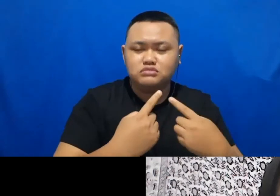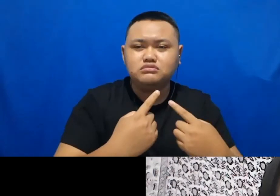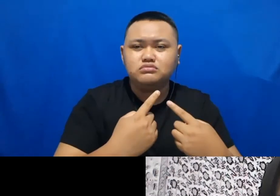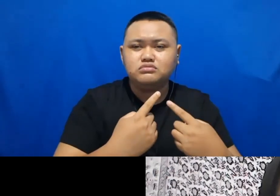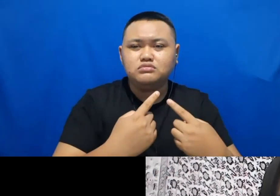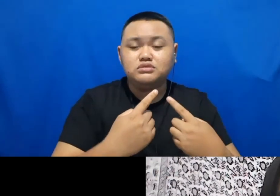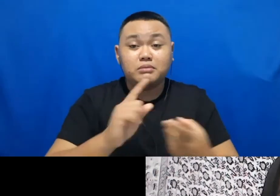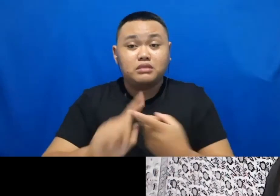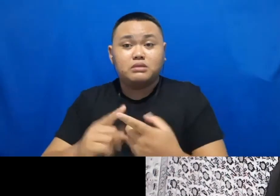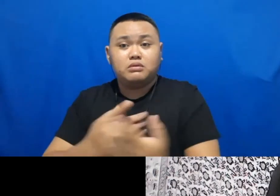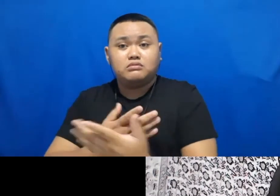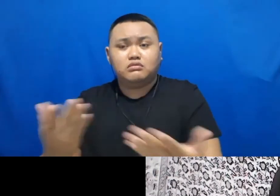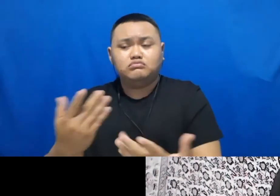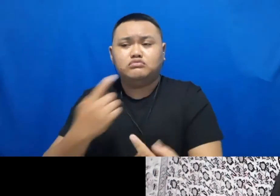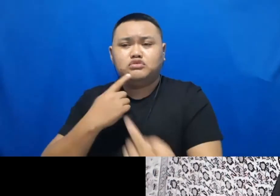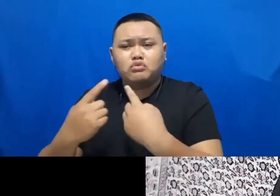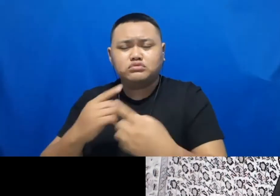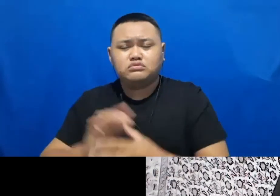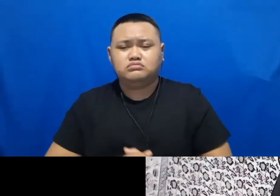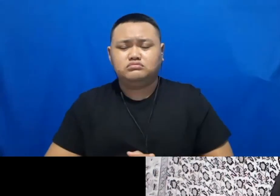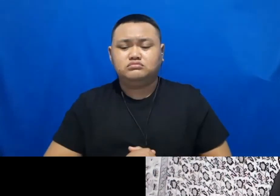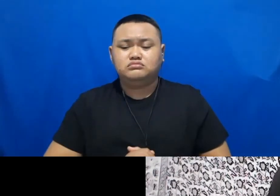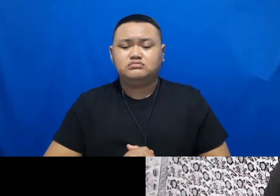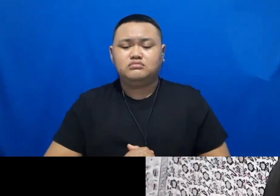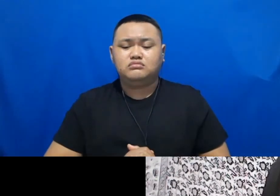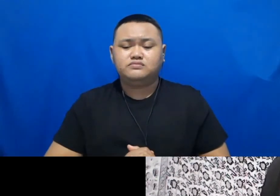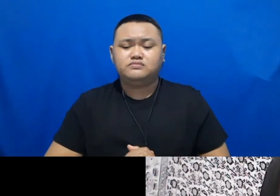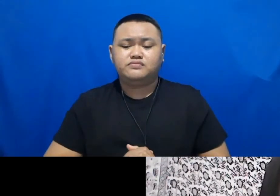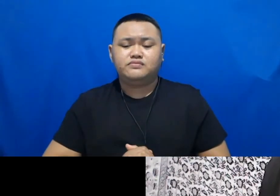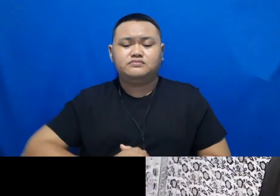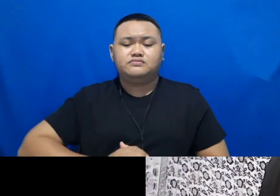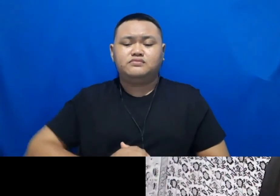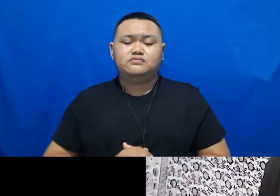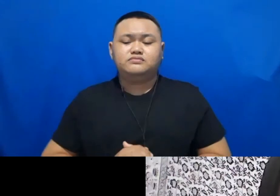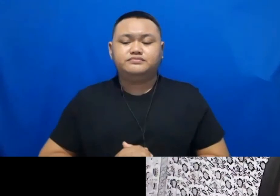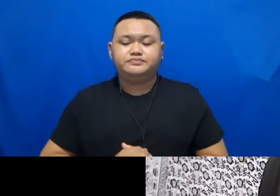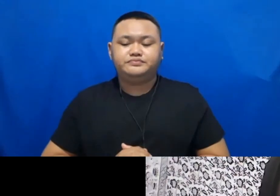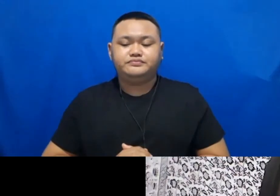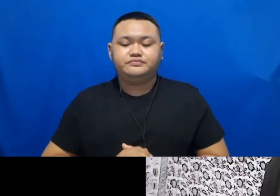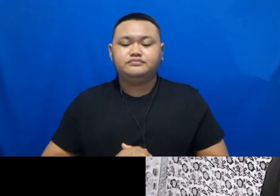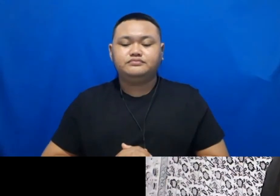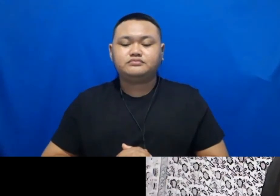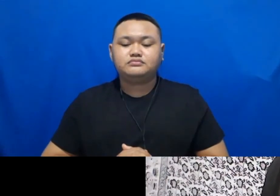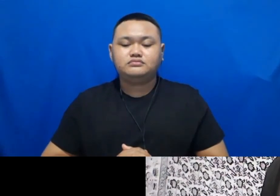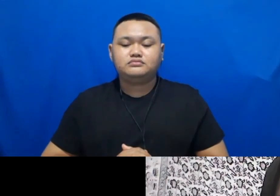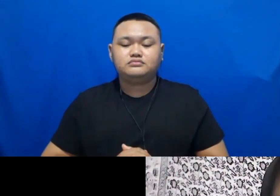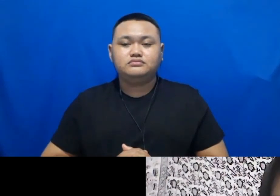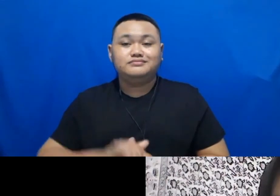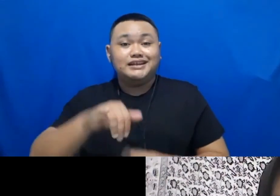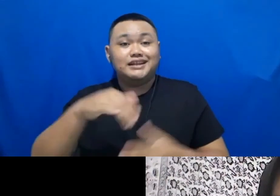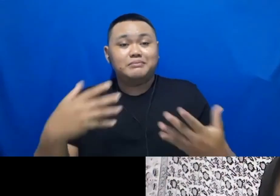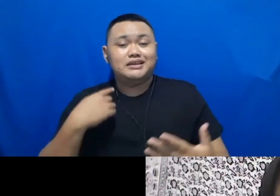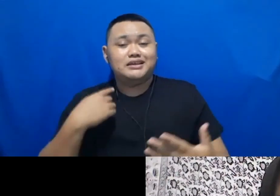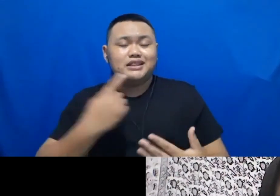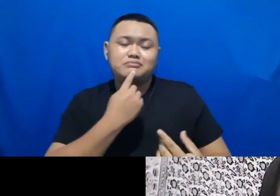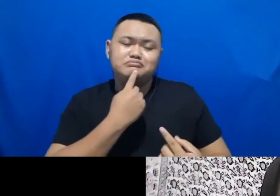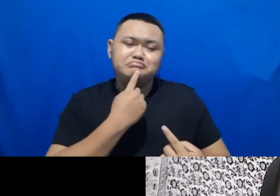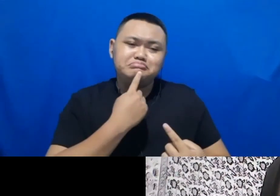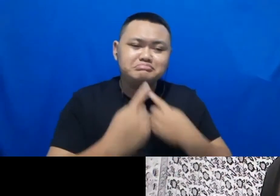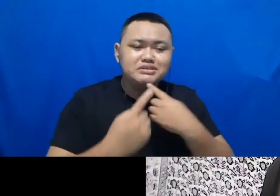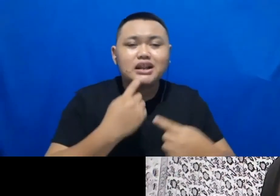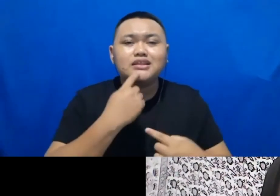iya. Misalnya contohnya kepada perempuan itu yang lebih banyak terjadi begitu, itu tidak